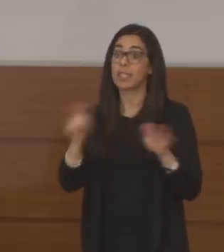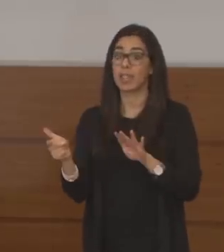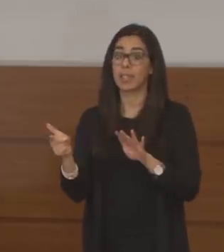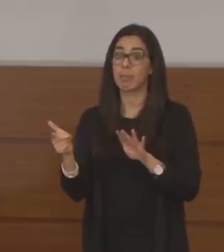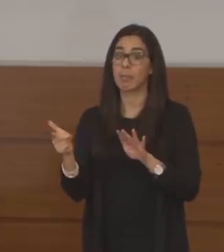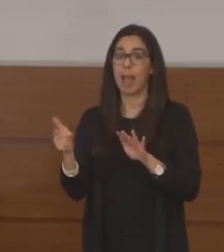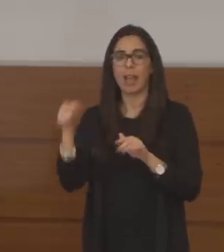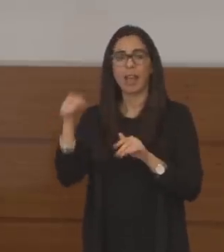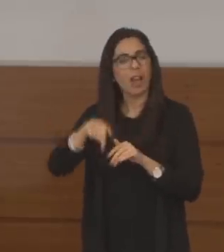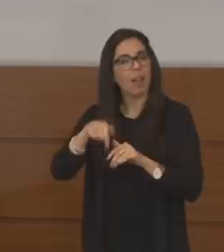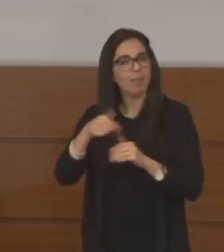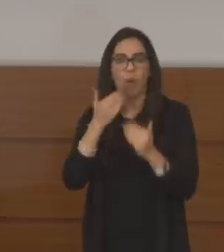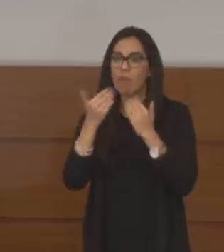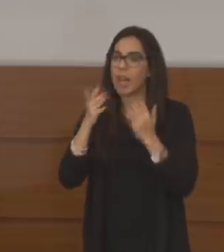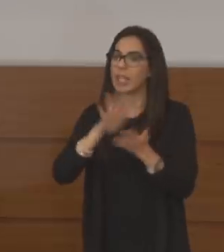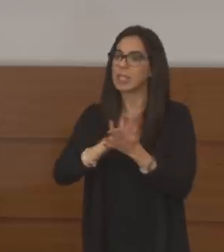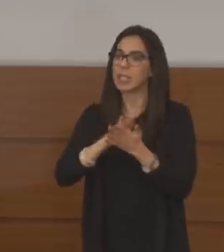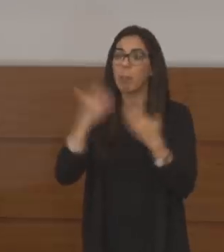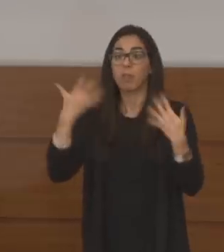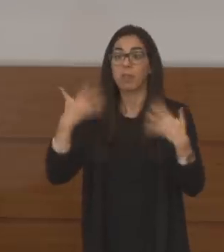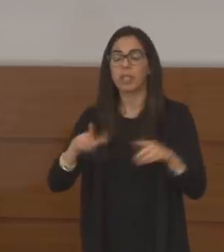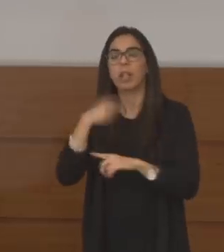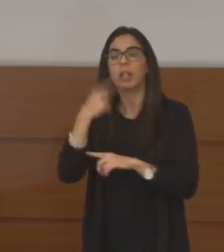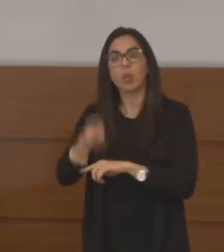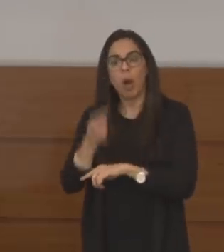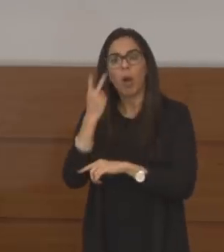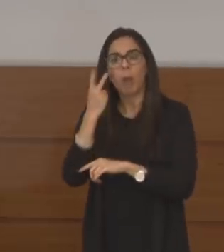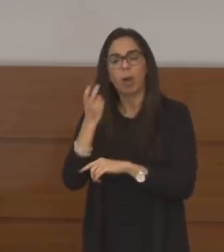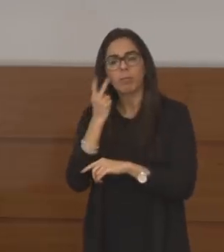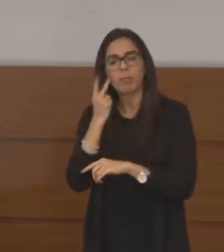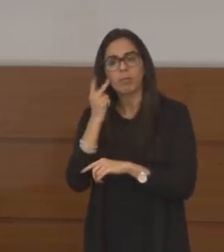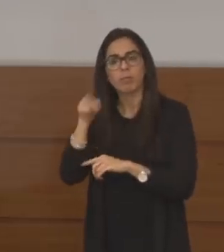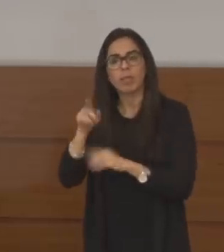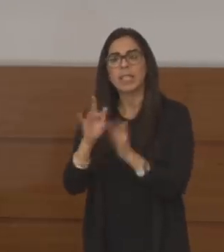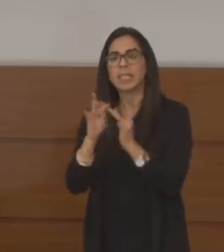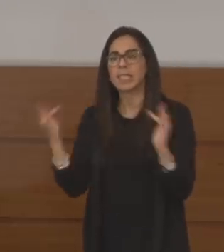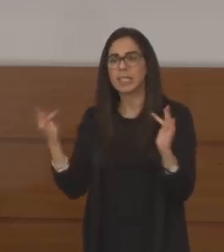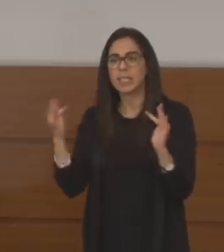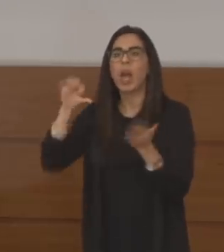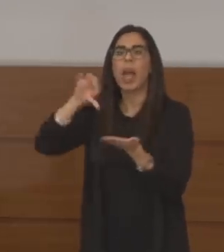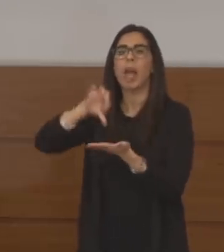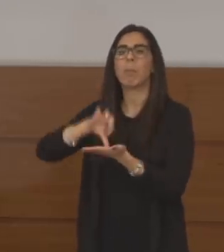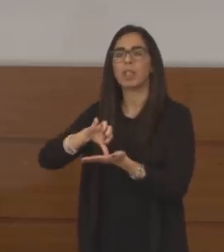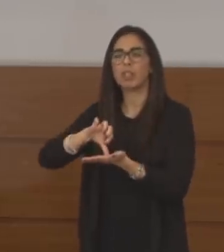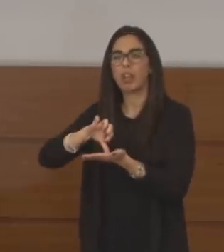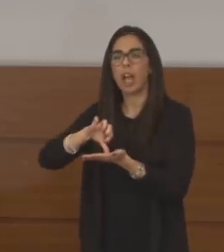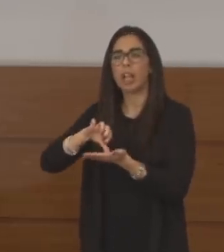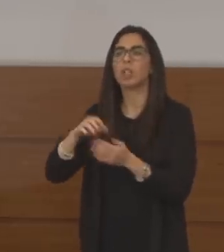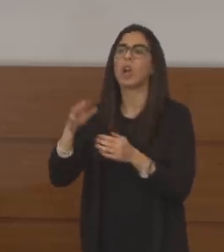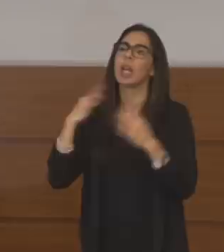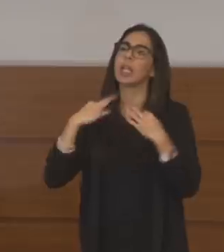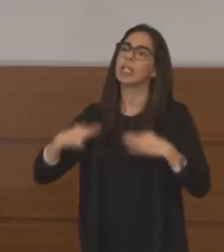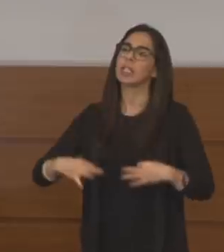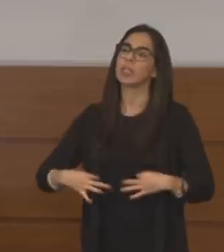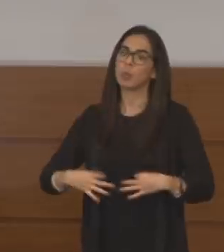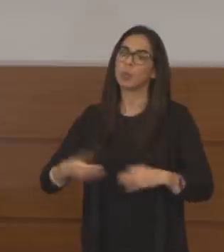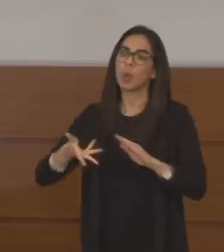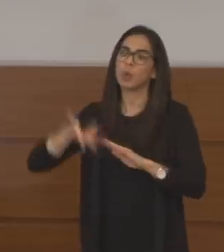questa conferenza stampa potrete trovare sul sito epicentro dell'istituto superiore sanità il